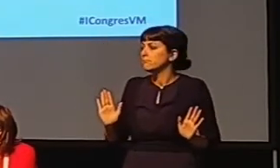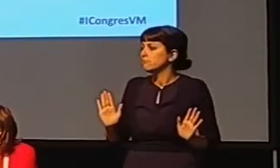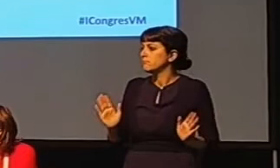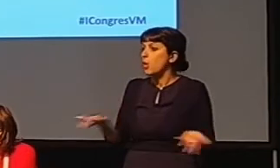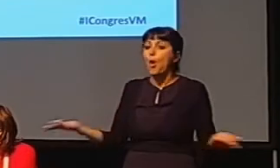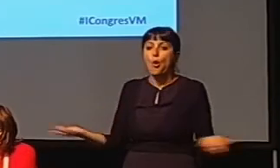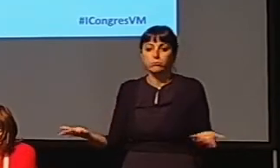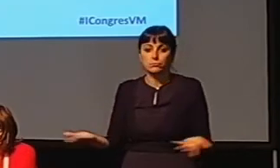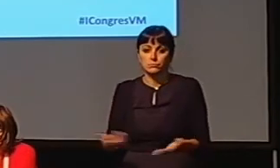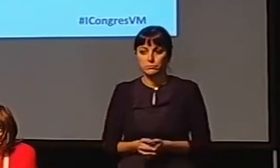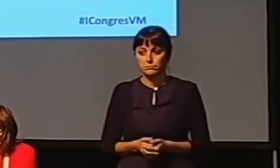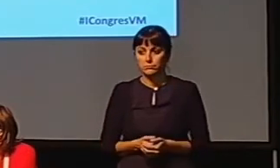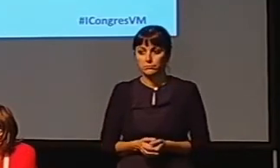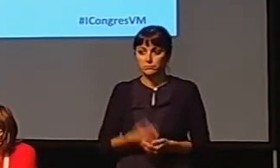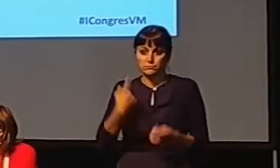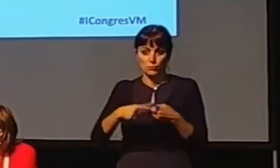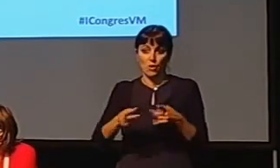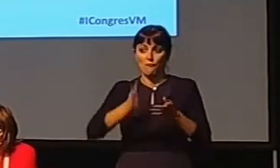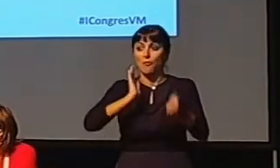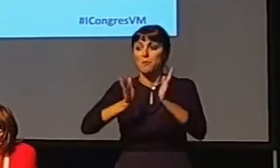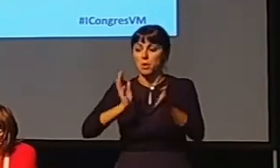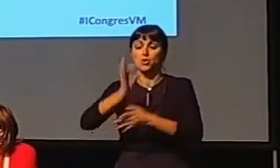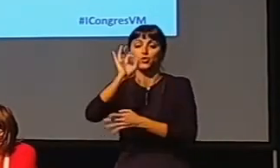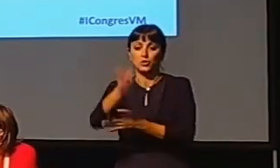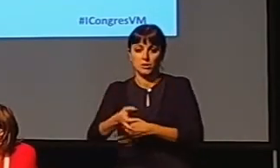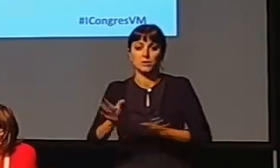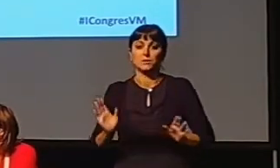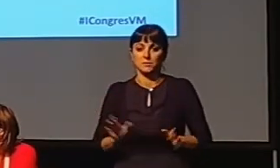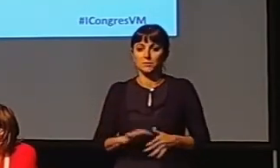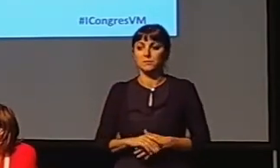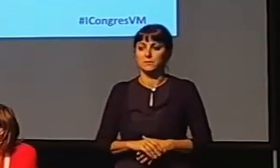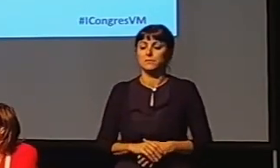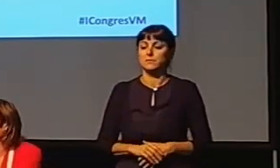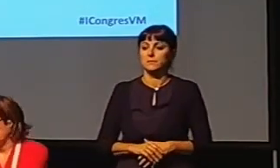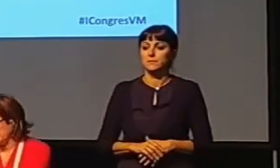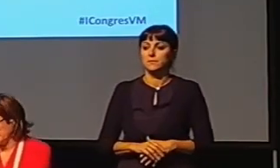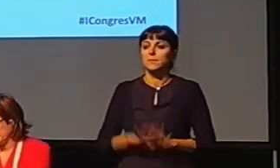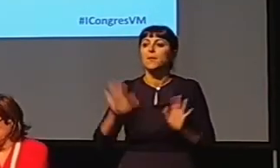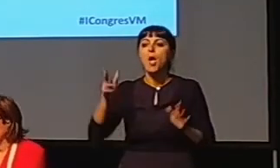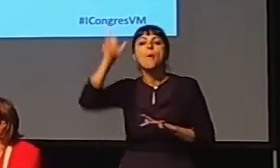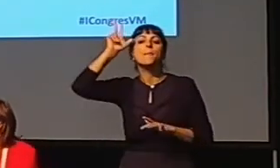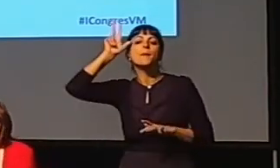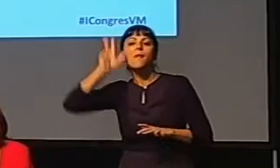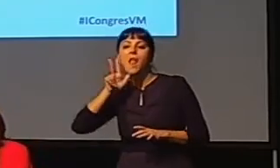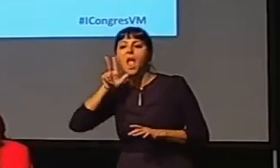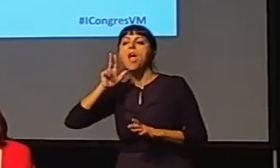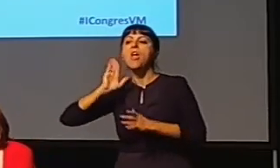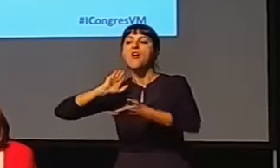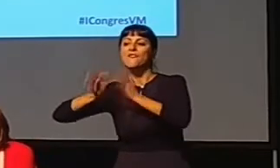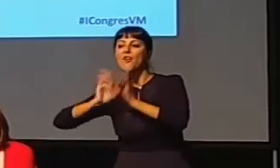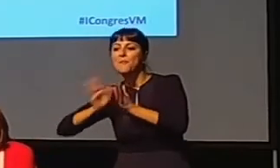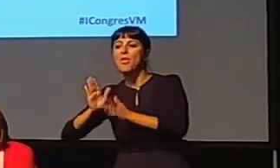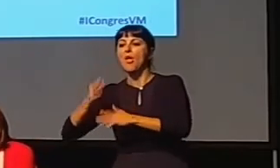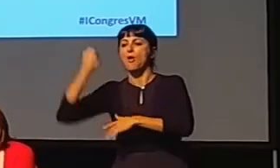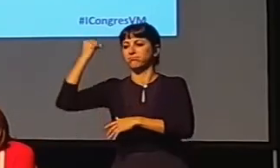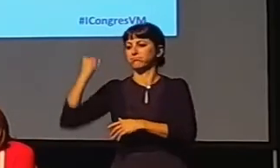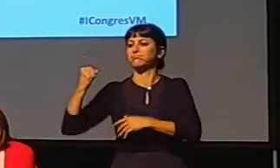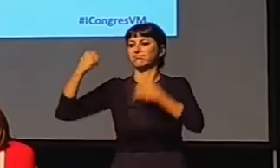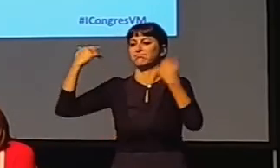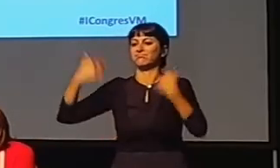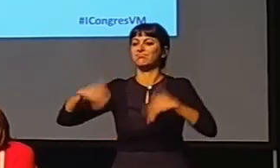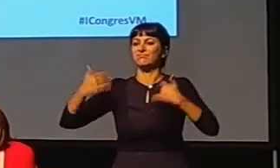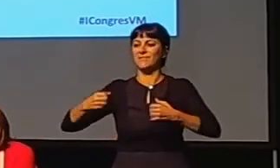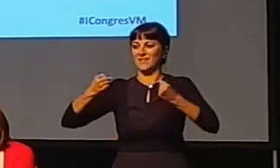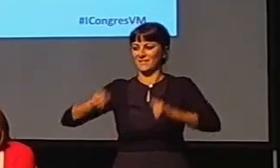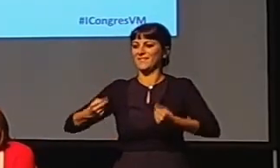No, clar, una història és el tema de formació. És com amb les privilegiades que estareu en el súper d'això que estem fent